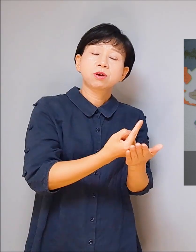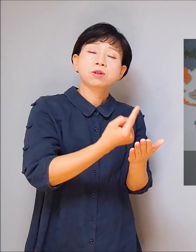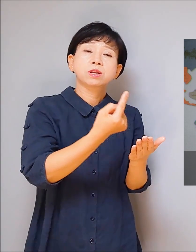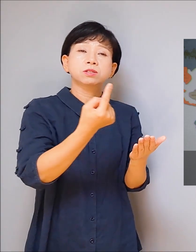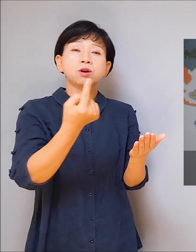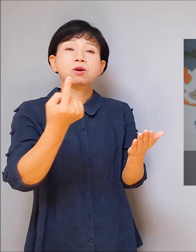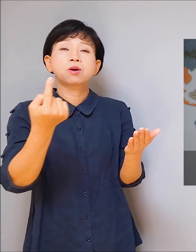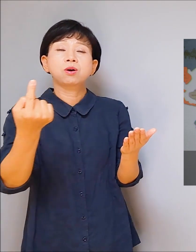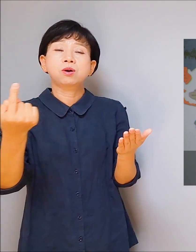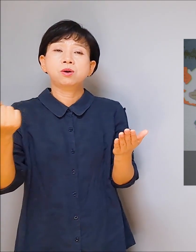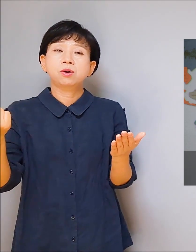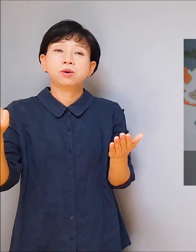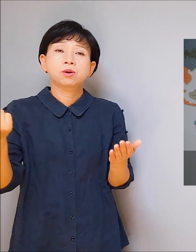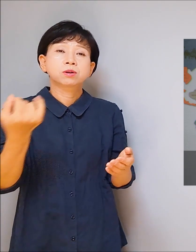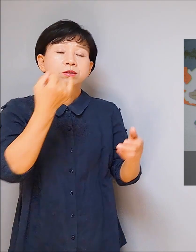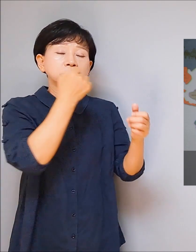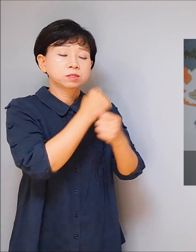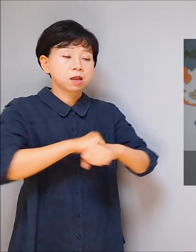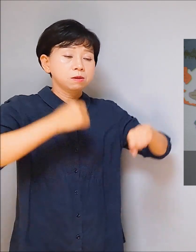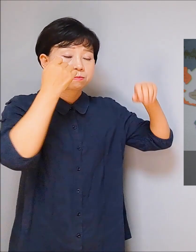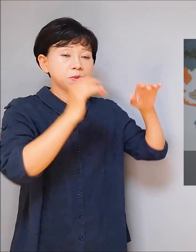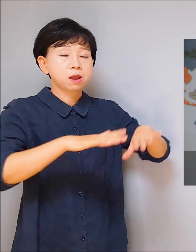언덕을 떠나서